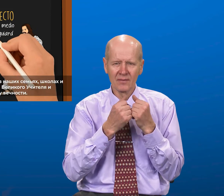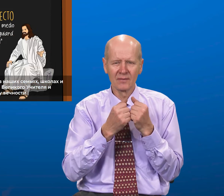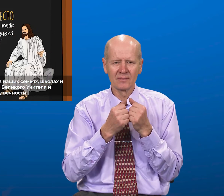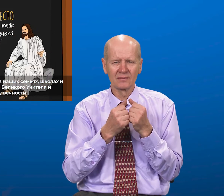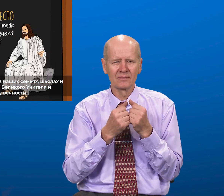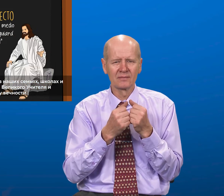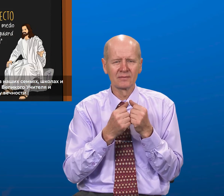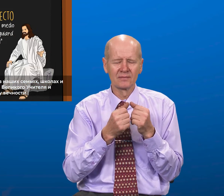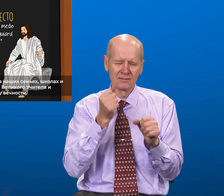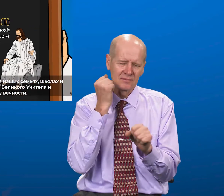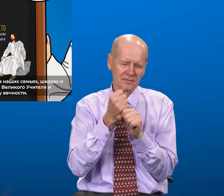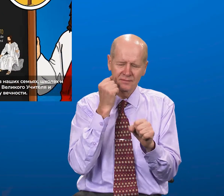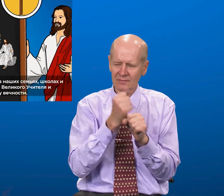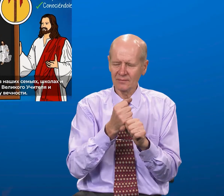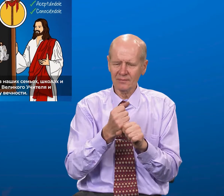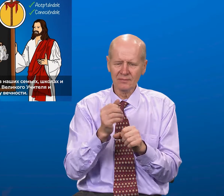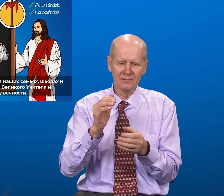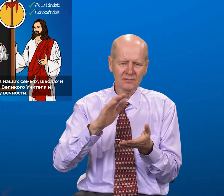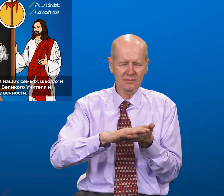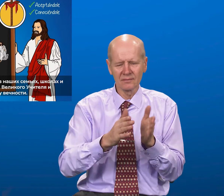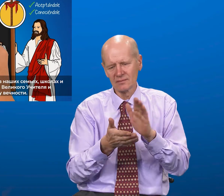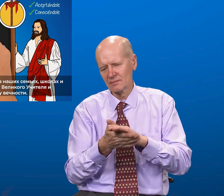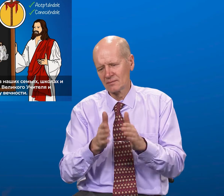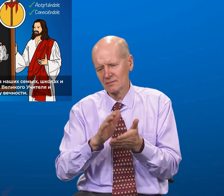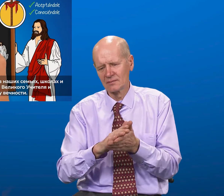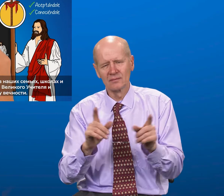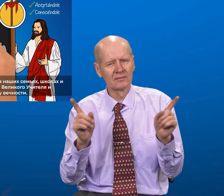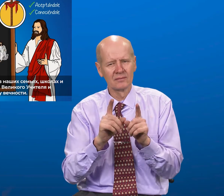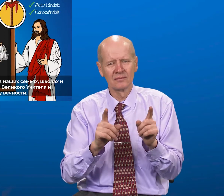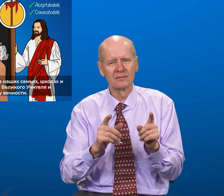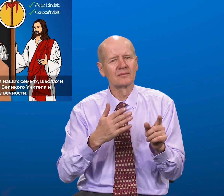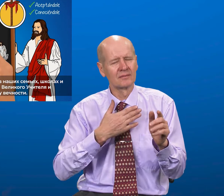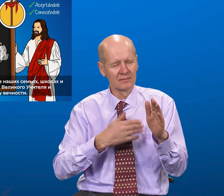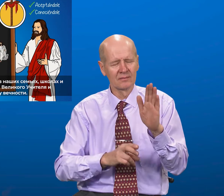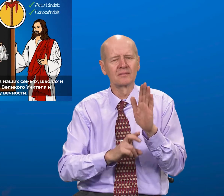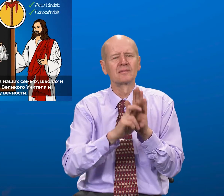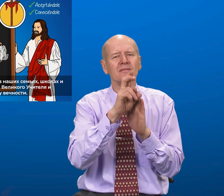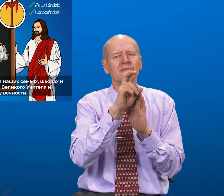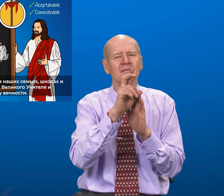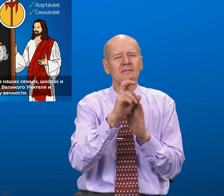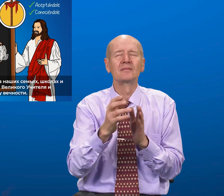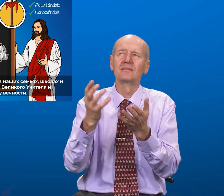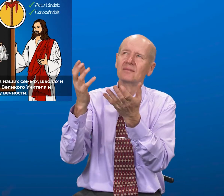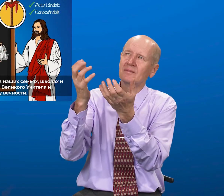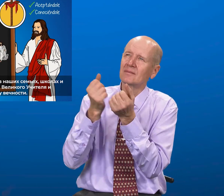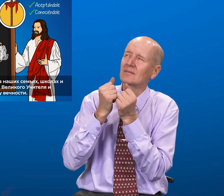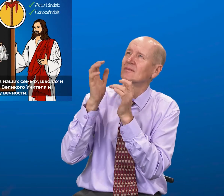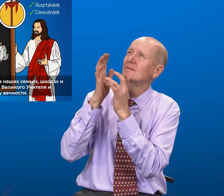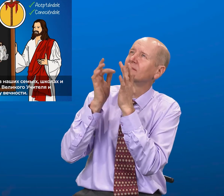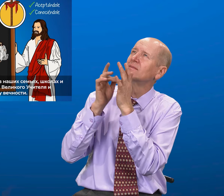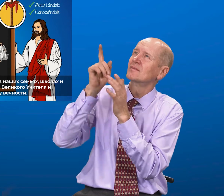Поэтому давайте создадим все условия, чтобы в наших семьях, школах и церквях наши